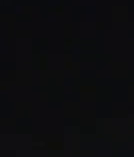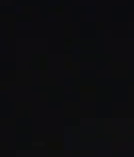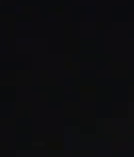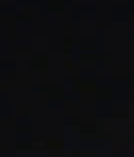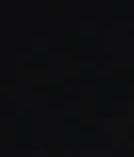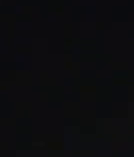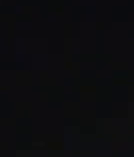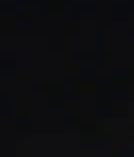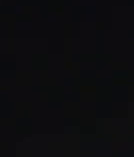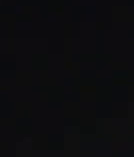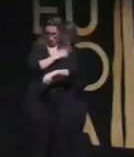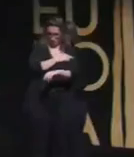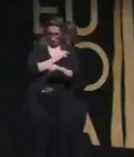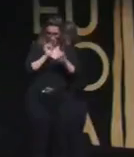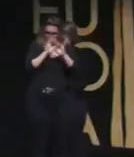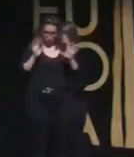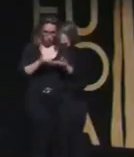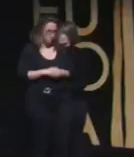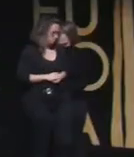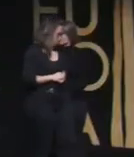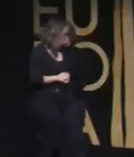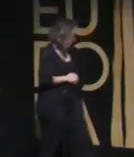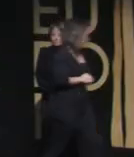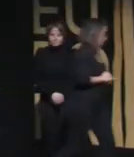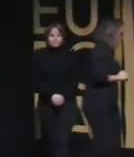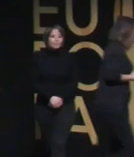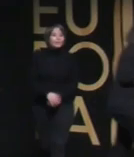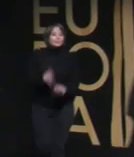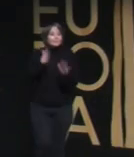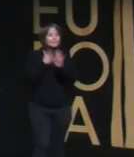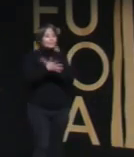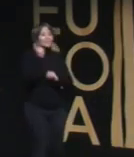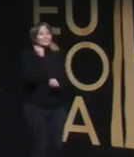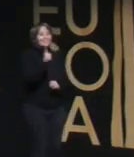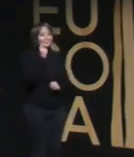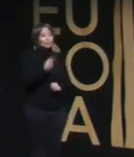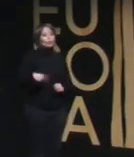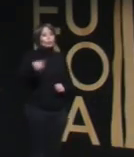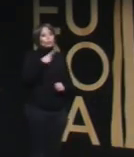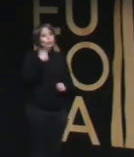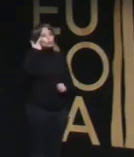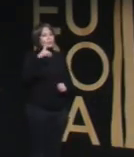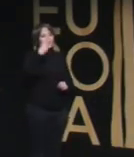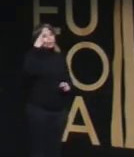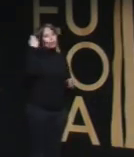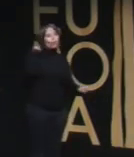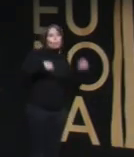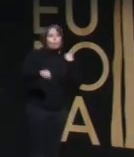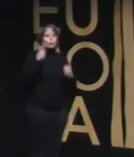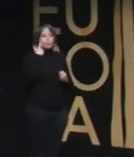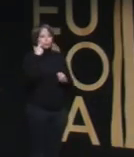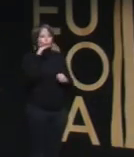paternal. No sé si me explico un poco con la idea. Por lo tanto, muchas veces representamos comportamientos parentales hostiles